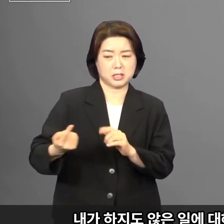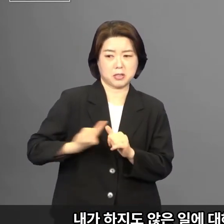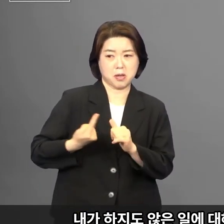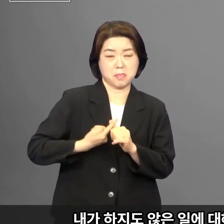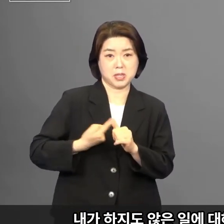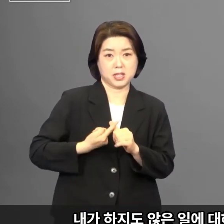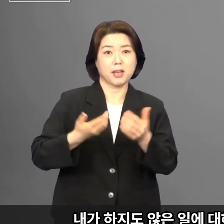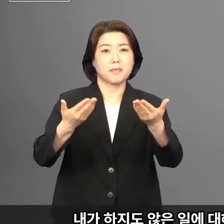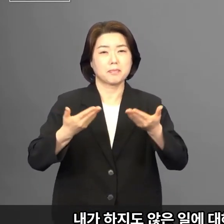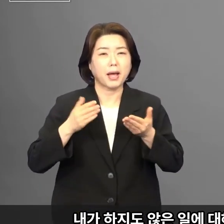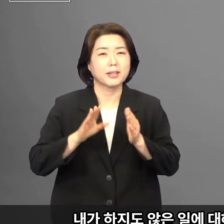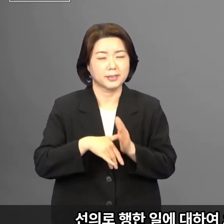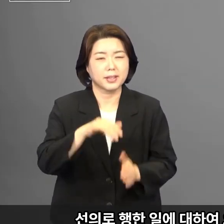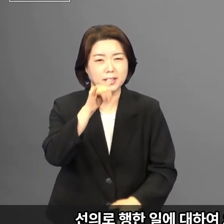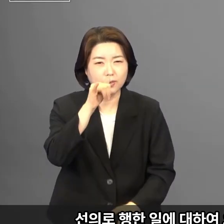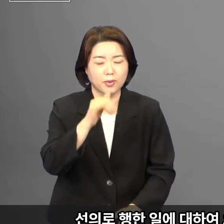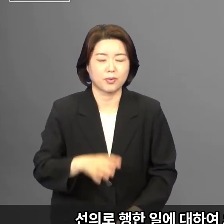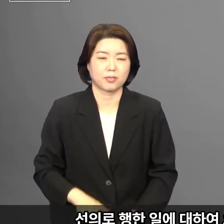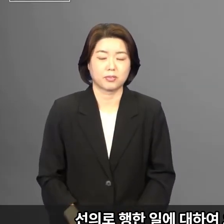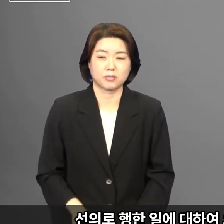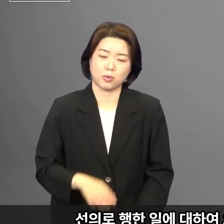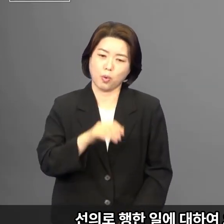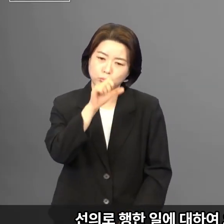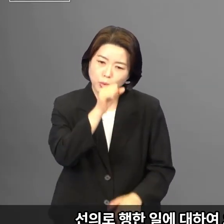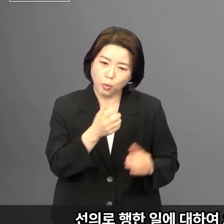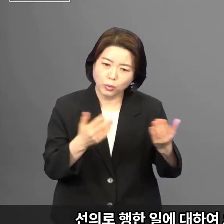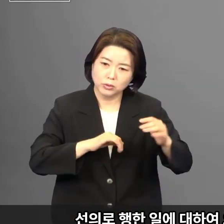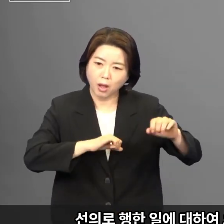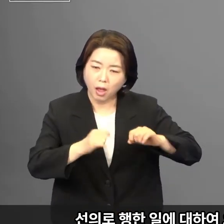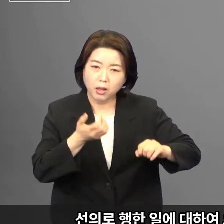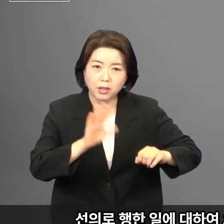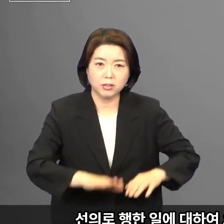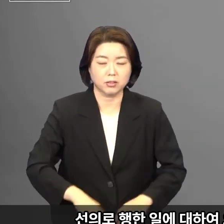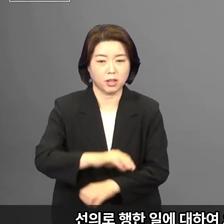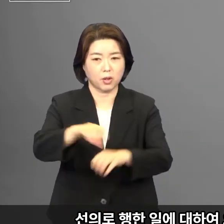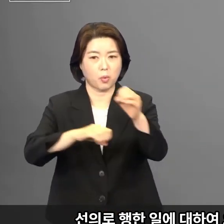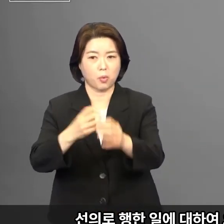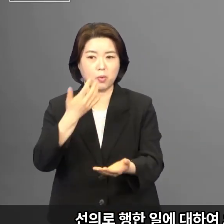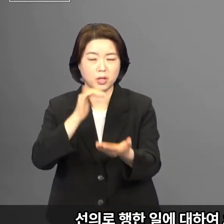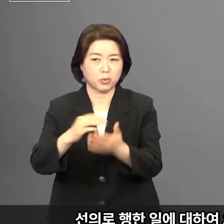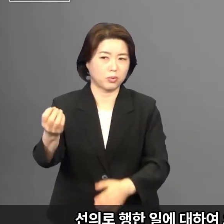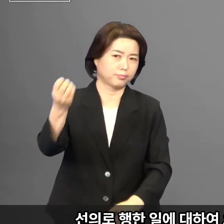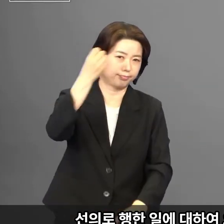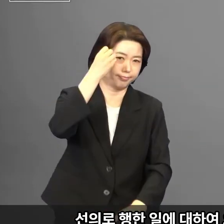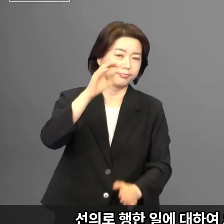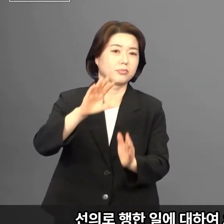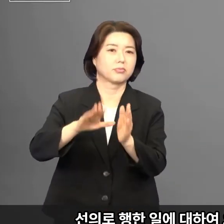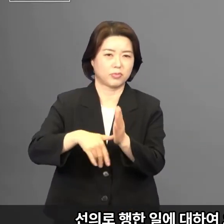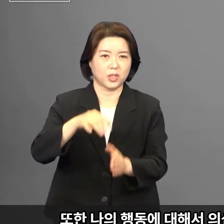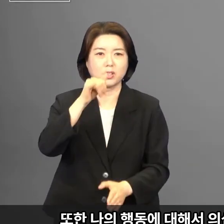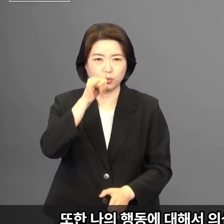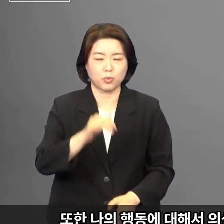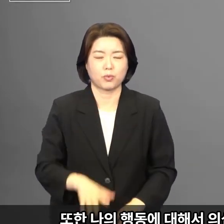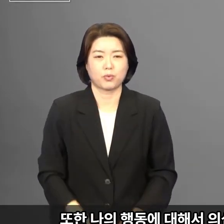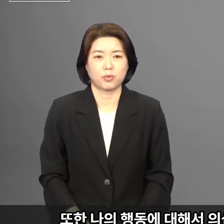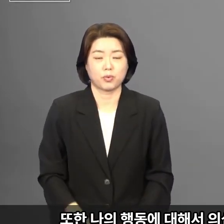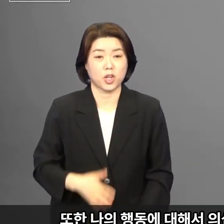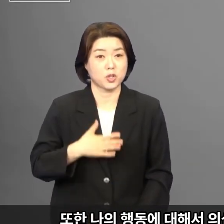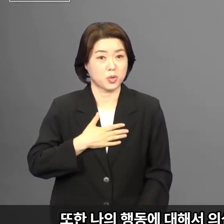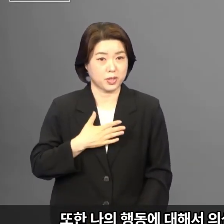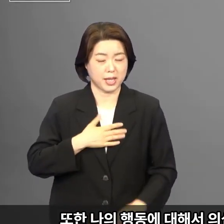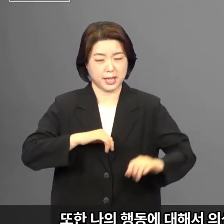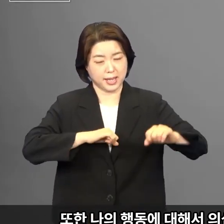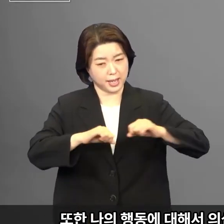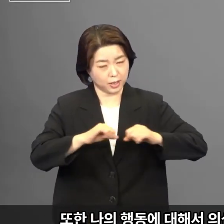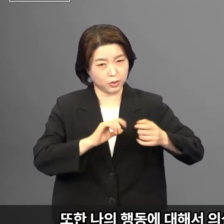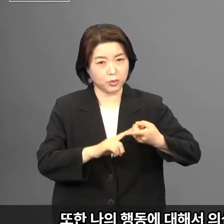돌을 받을 때가 있고 선의로 행한 일에 대하여 오해의 돌을 받을 때도 있습니다. 또한 나의